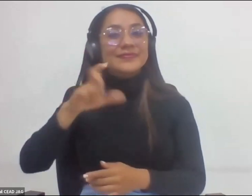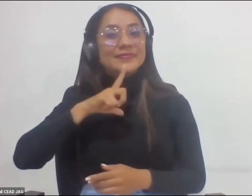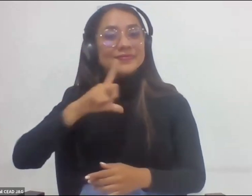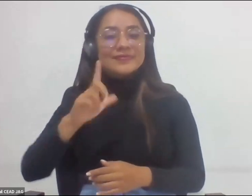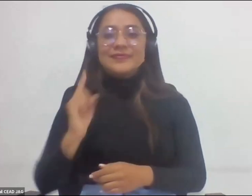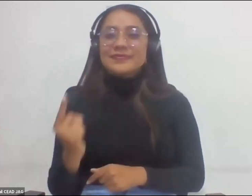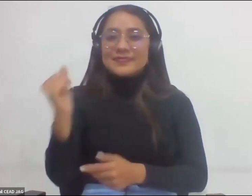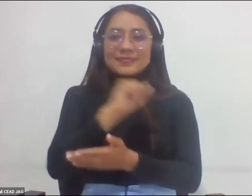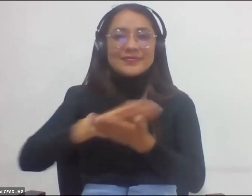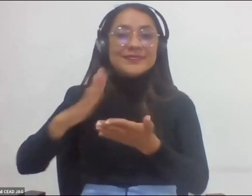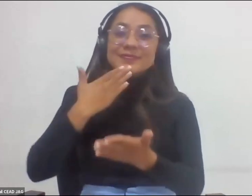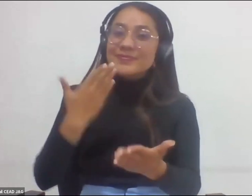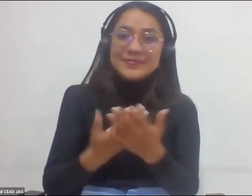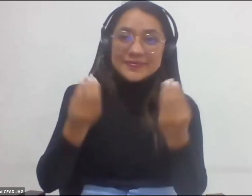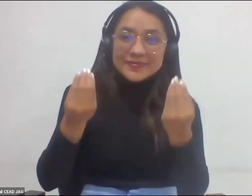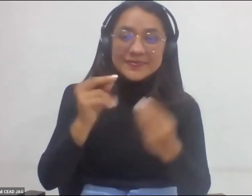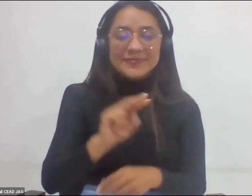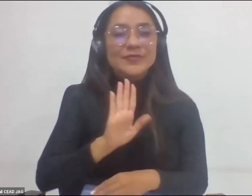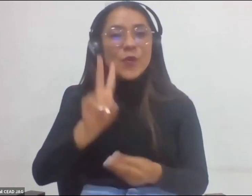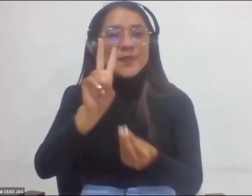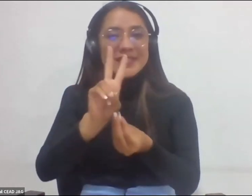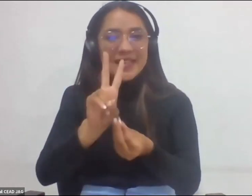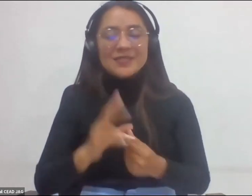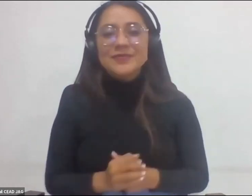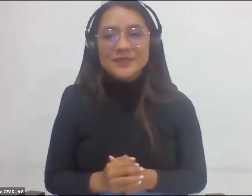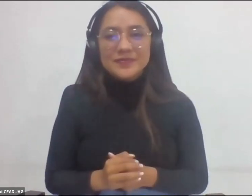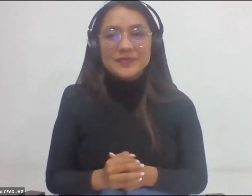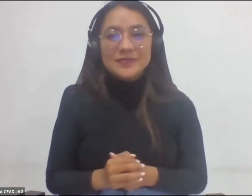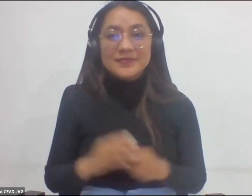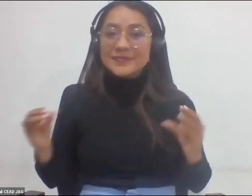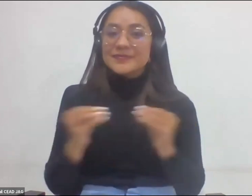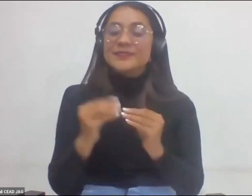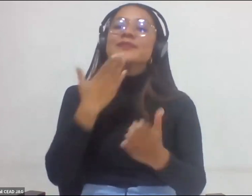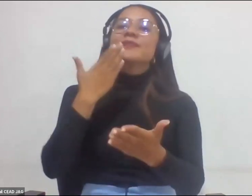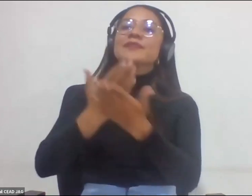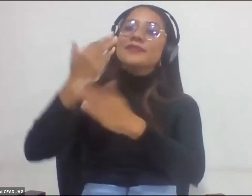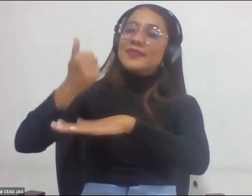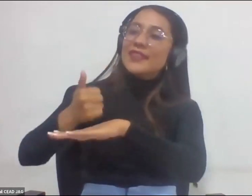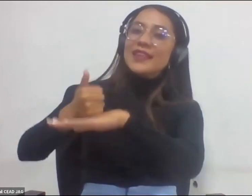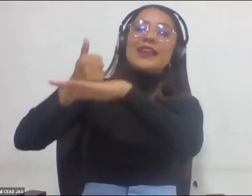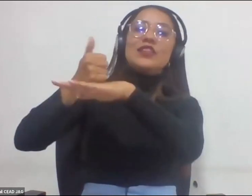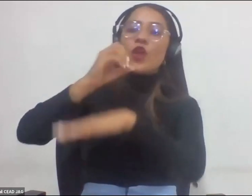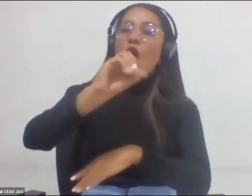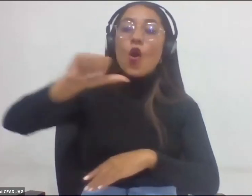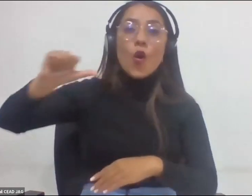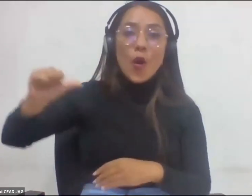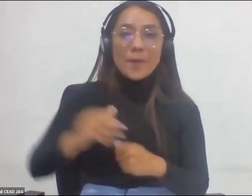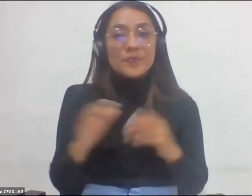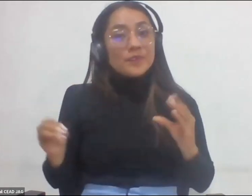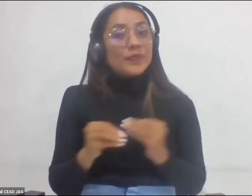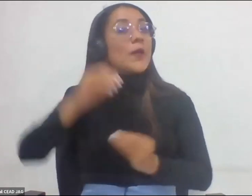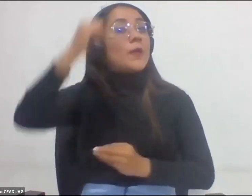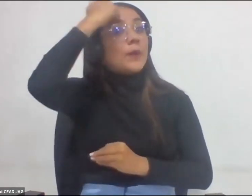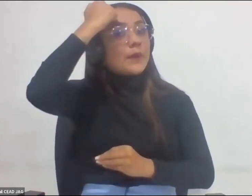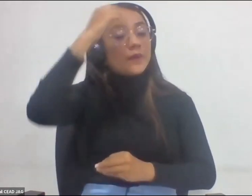política de gratuidad Muchísimas gracias la visae quiero agradecerle a las directoras a los directores a las docentes